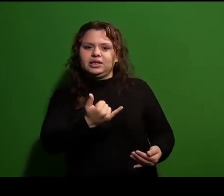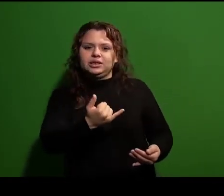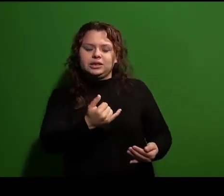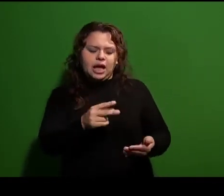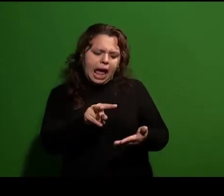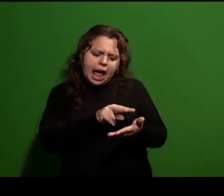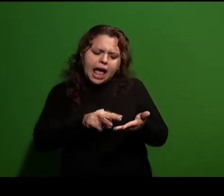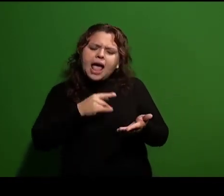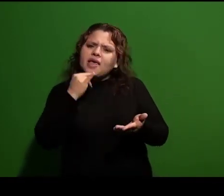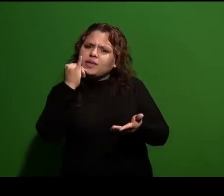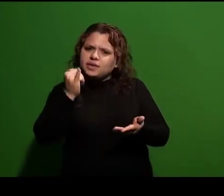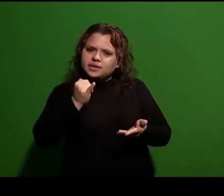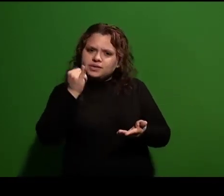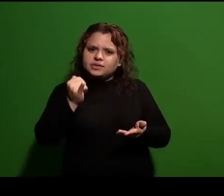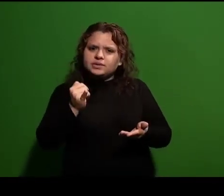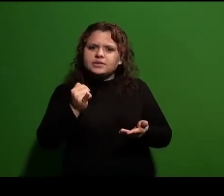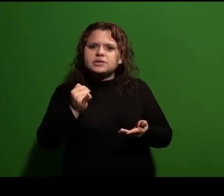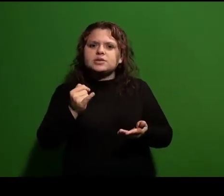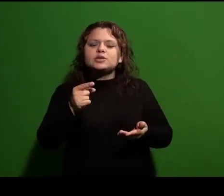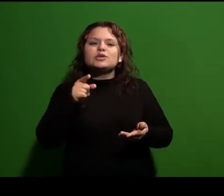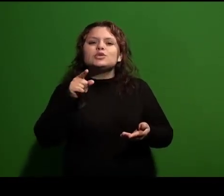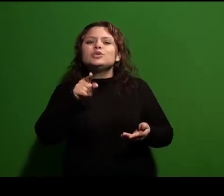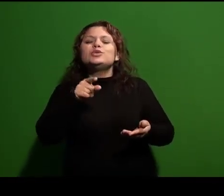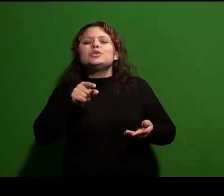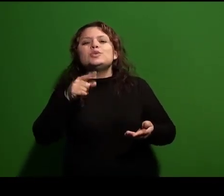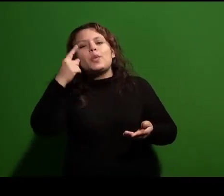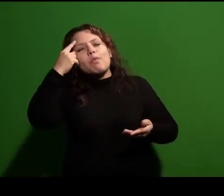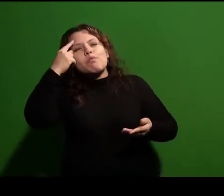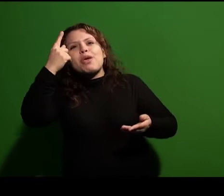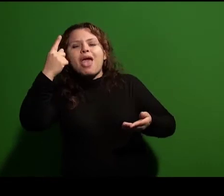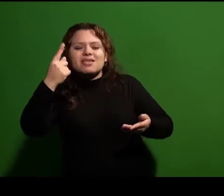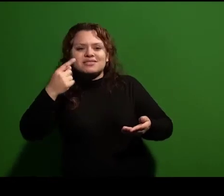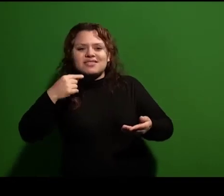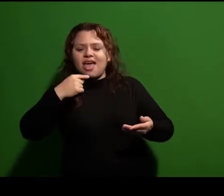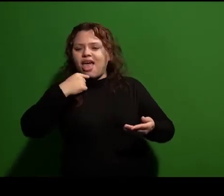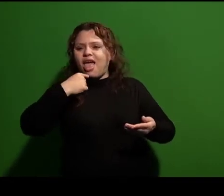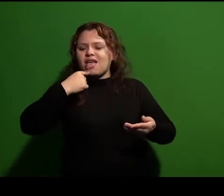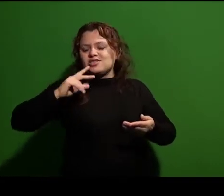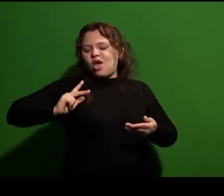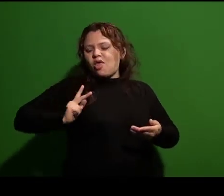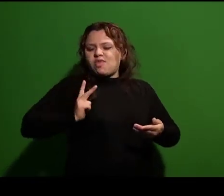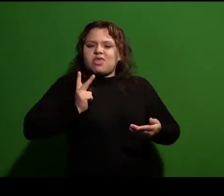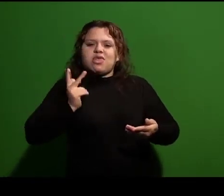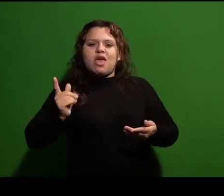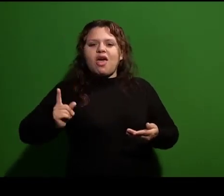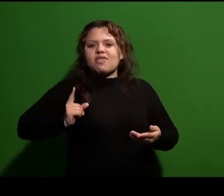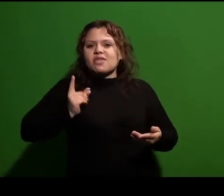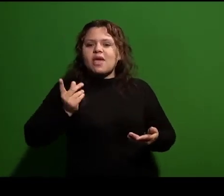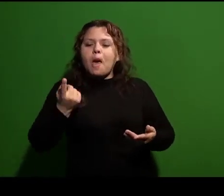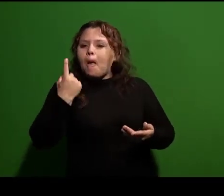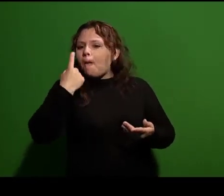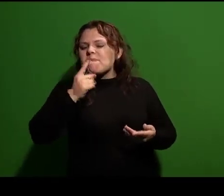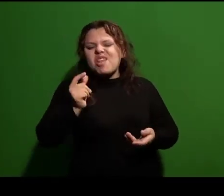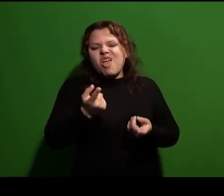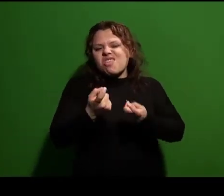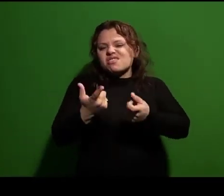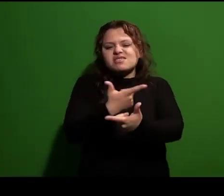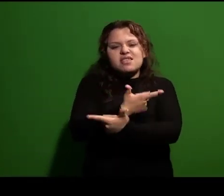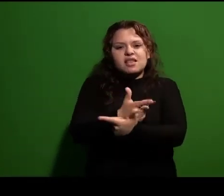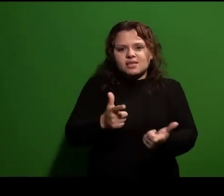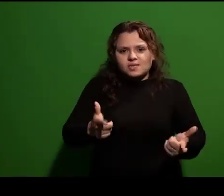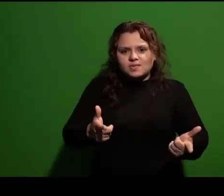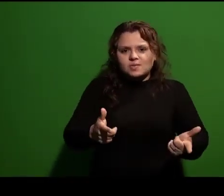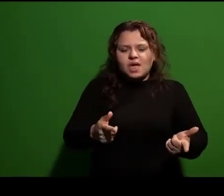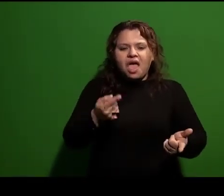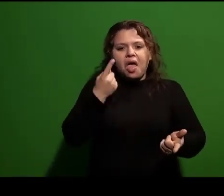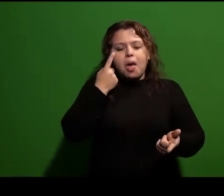tiene. Apocalipsis 3:17 dice: porque tú dices, yo soy rico y estoy enriquecido, y no tengo